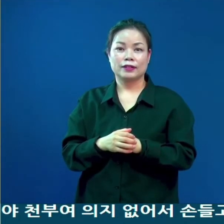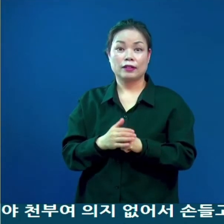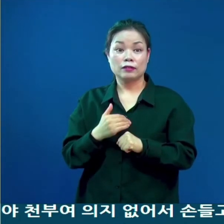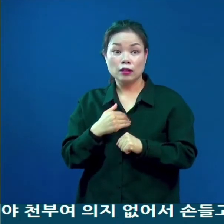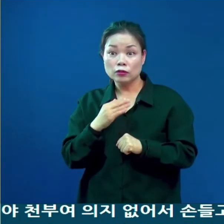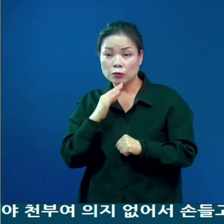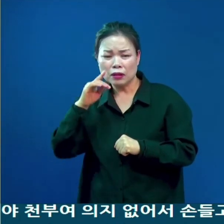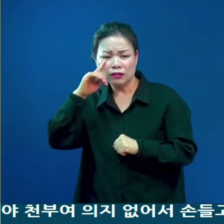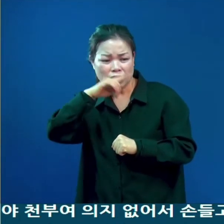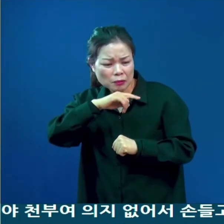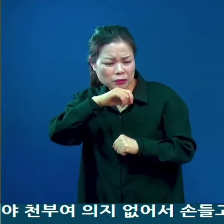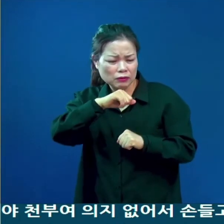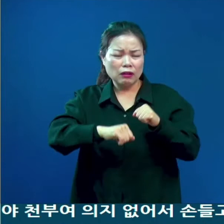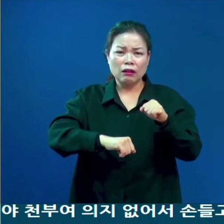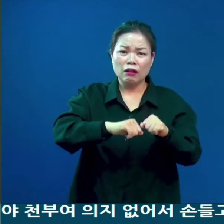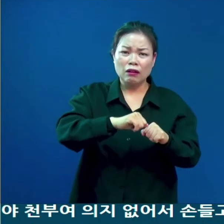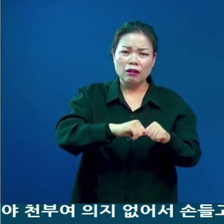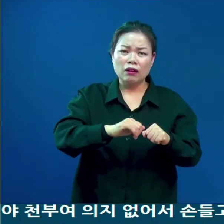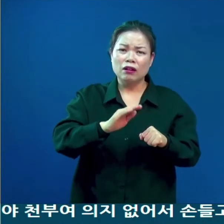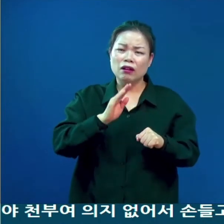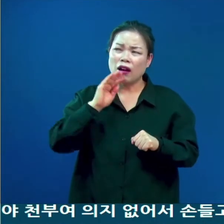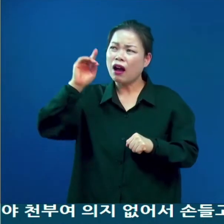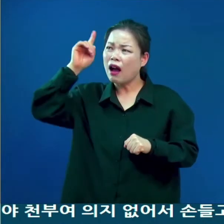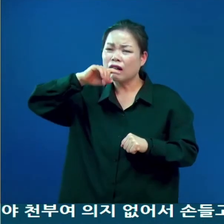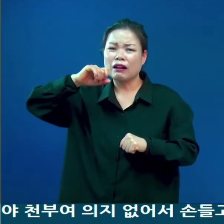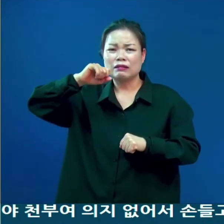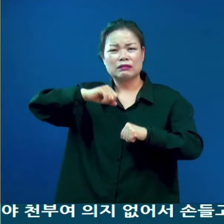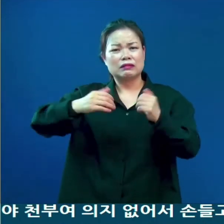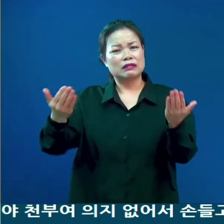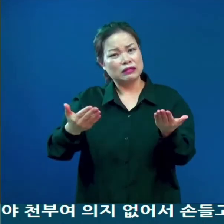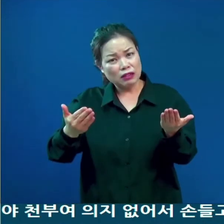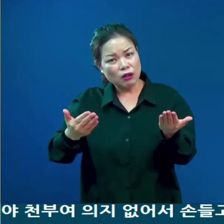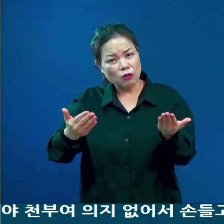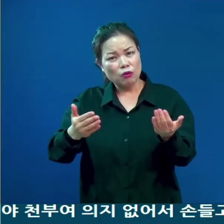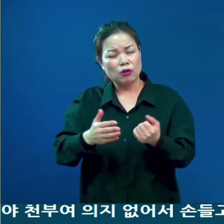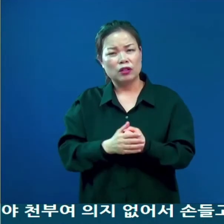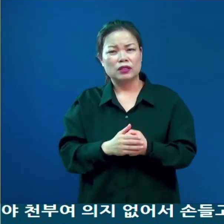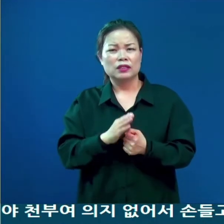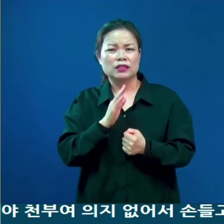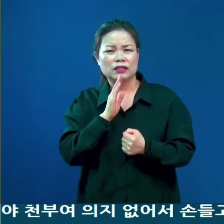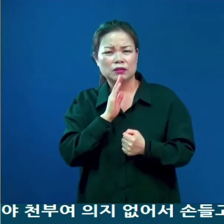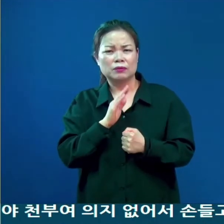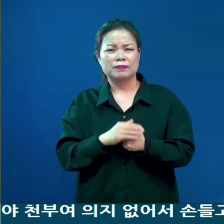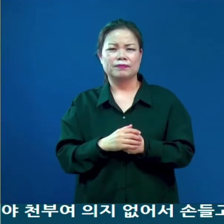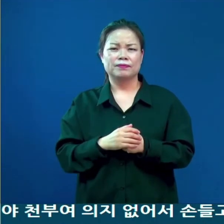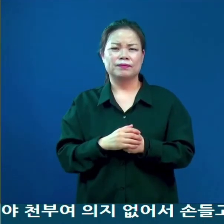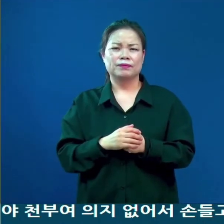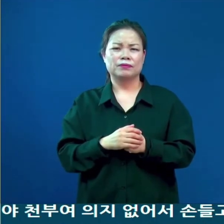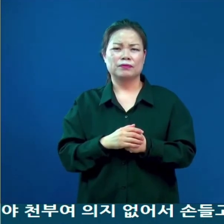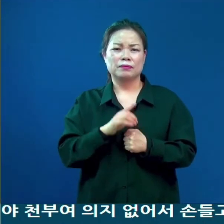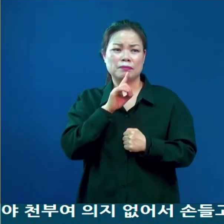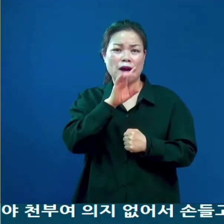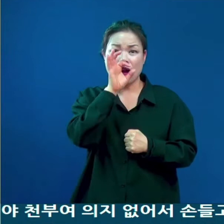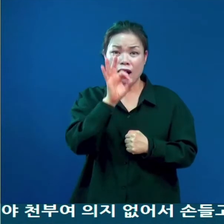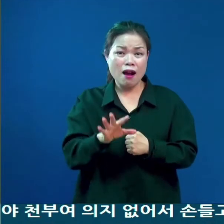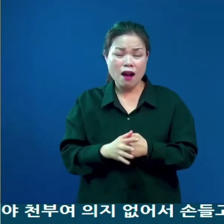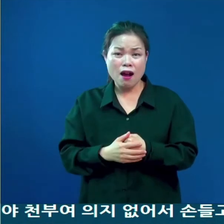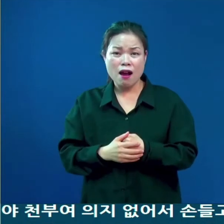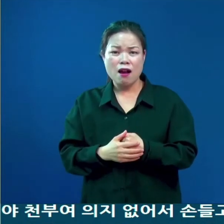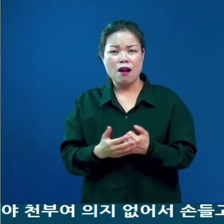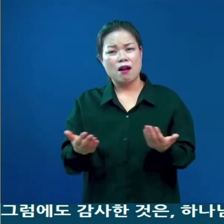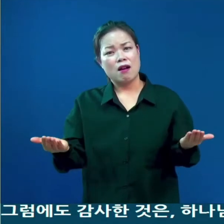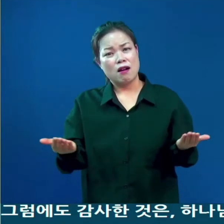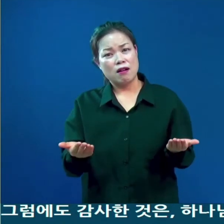내가 정말 나쁜 짓을 저지르고, 내가 정말 악한 일을 저지르고, 정말 이건 말도 안 되는